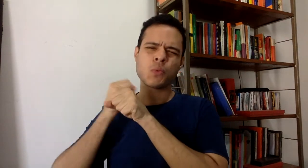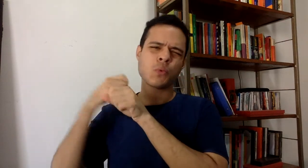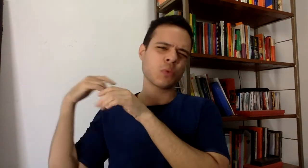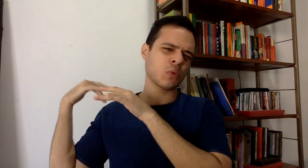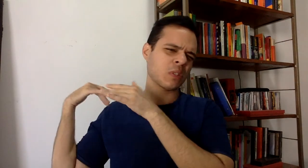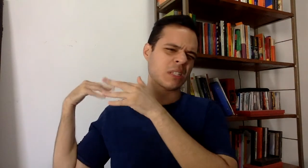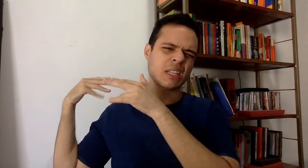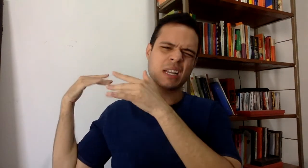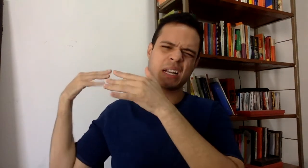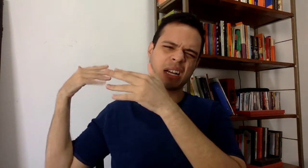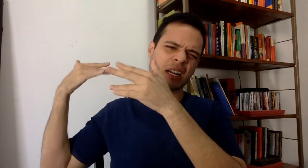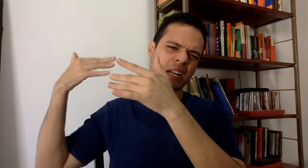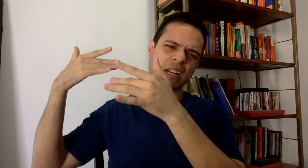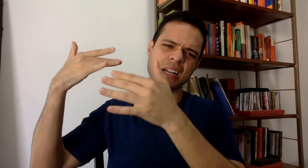muito longa de